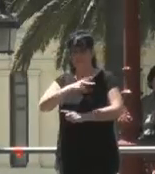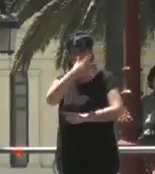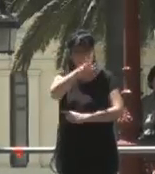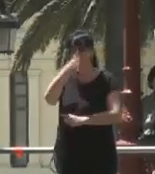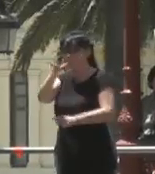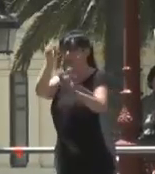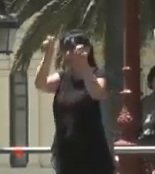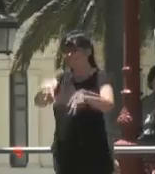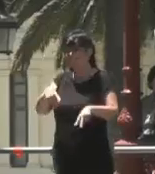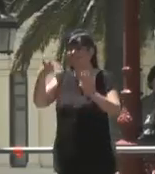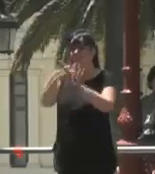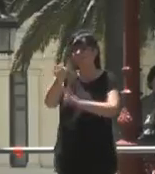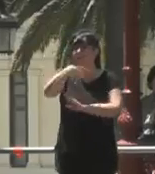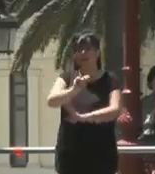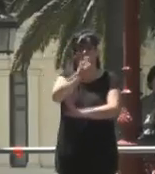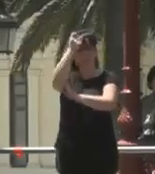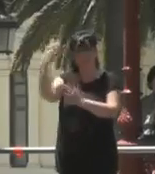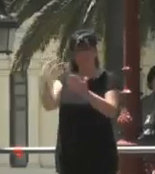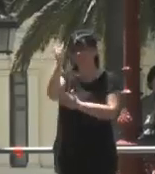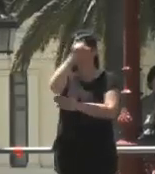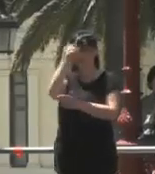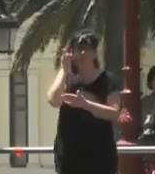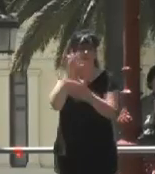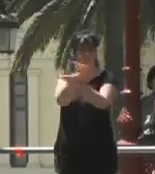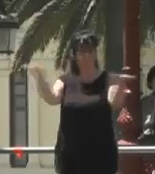e é unha vitoria de todos e de todas nós.